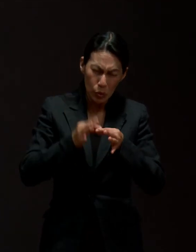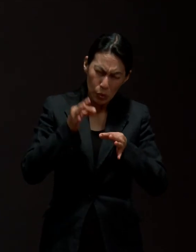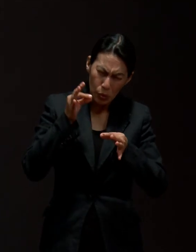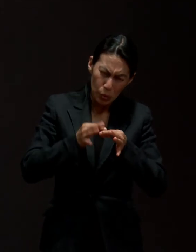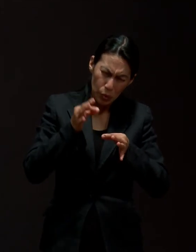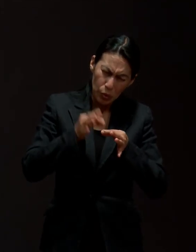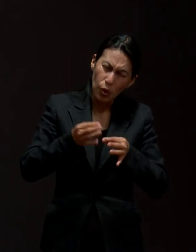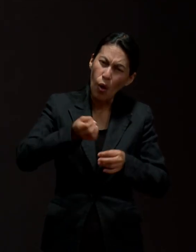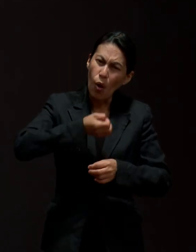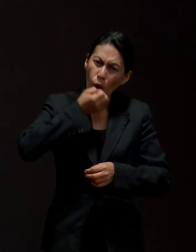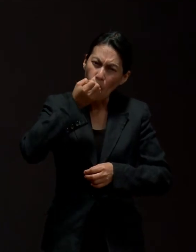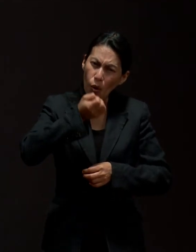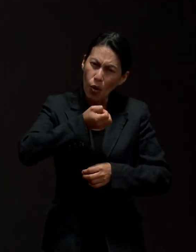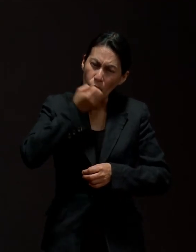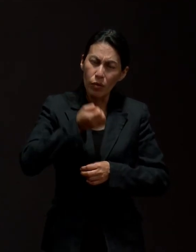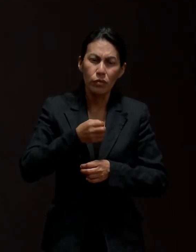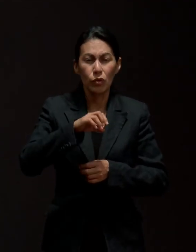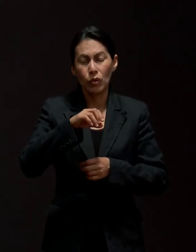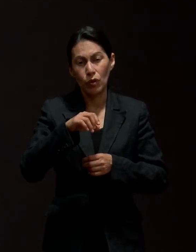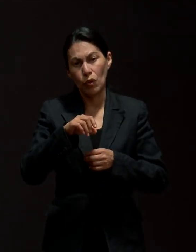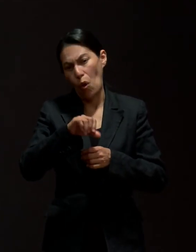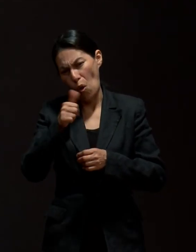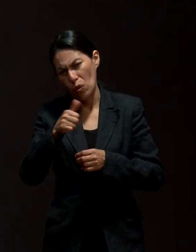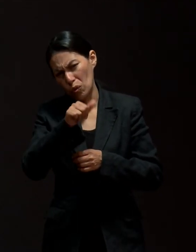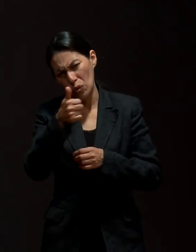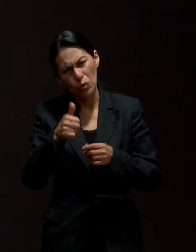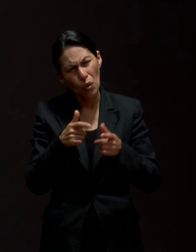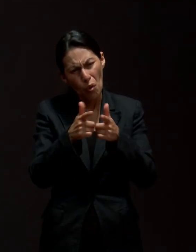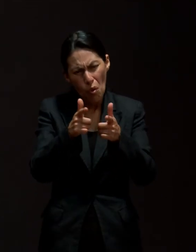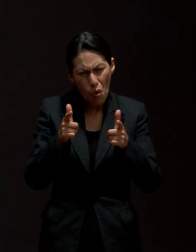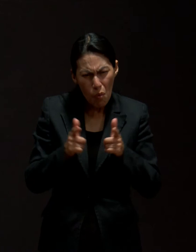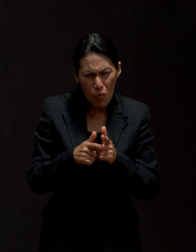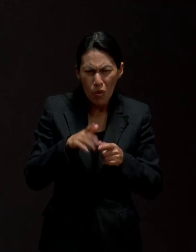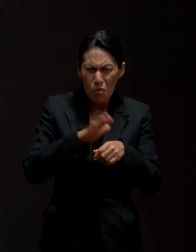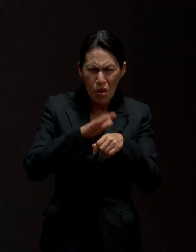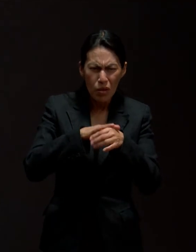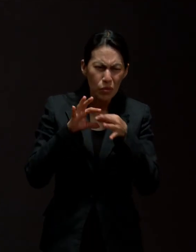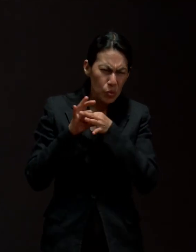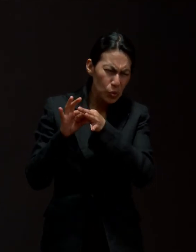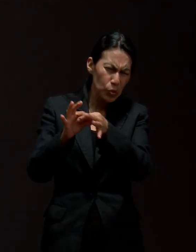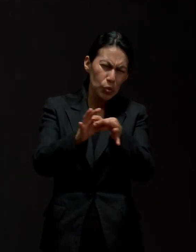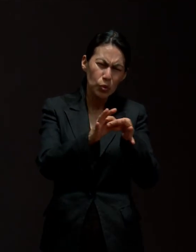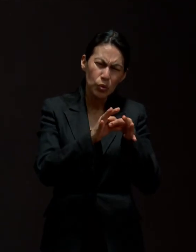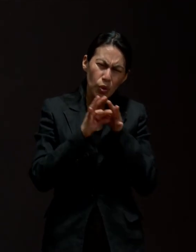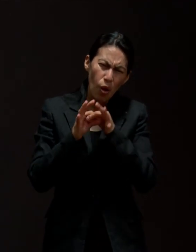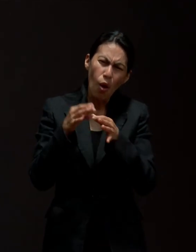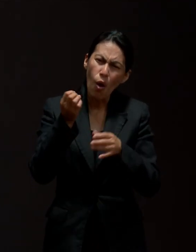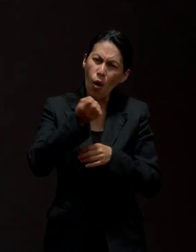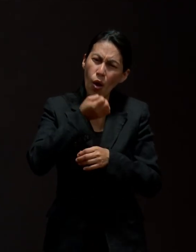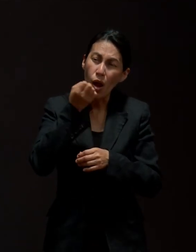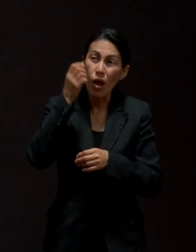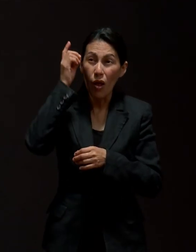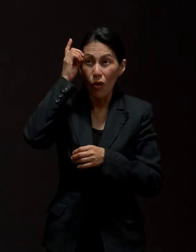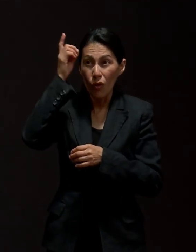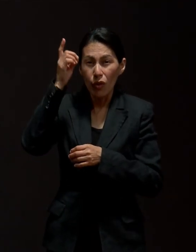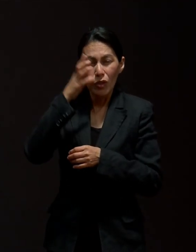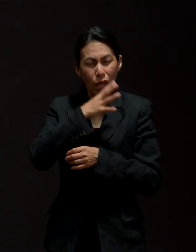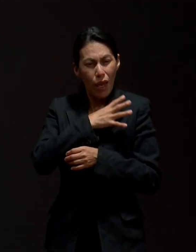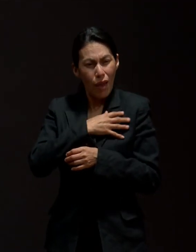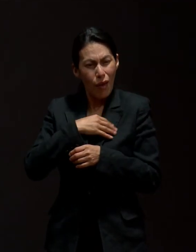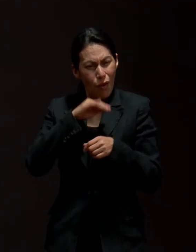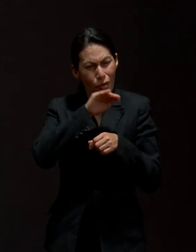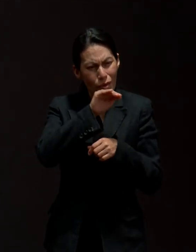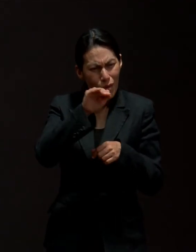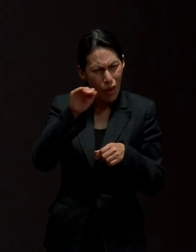guerreras de la oración, otros grupos más. Porque Dios une a sus hijos para que oremos los